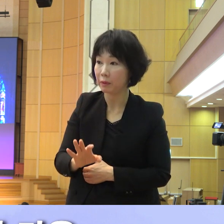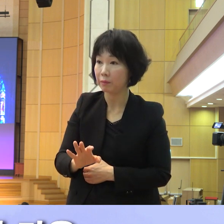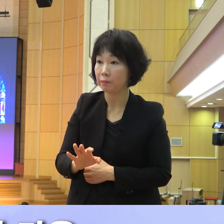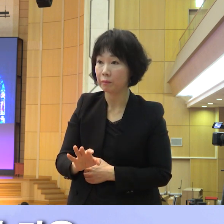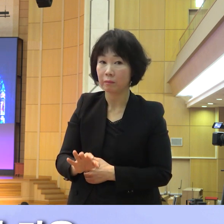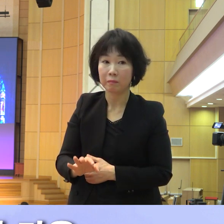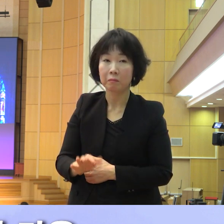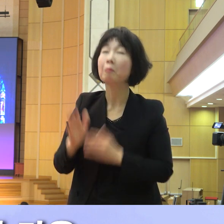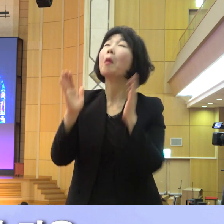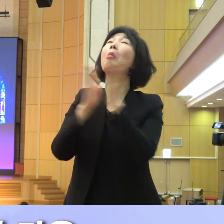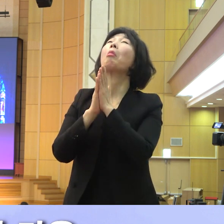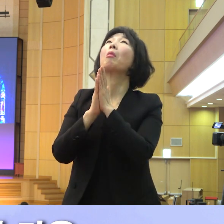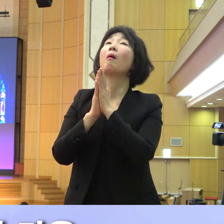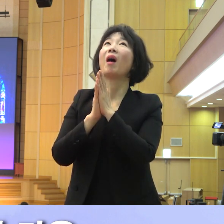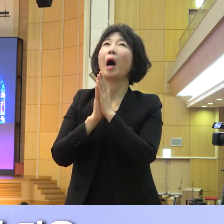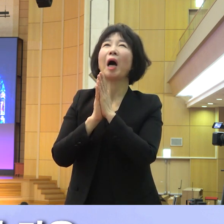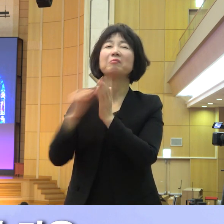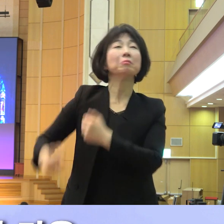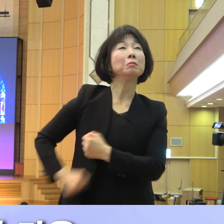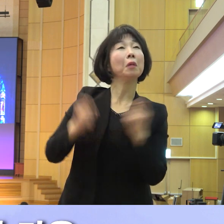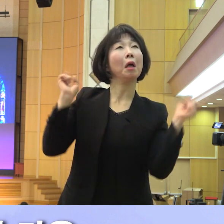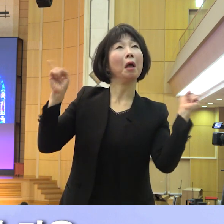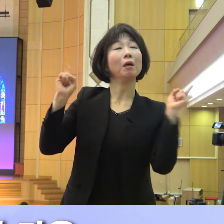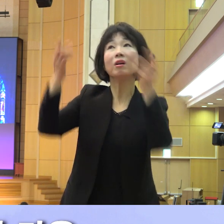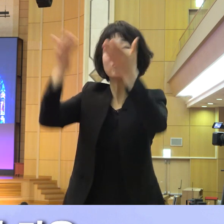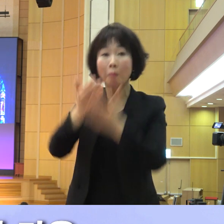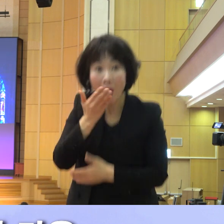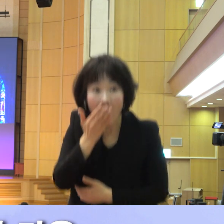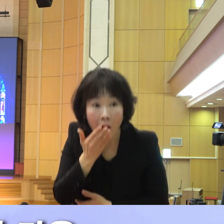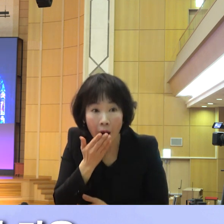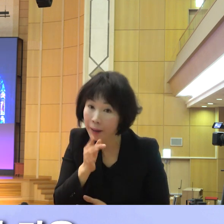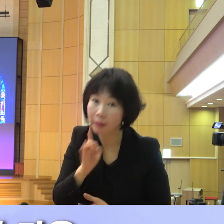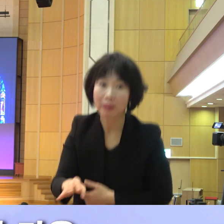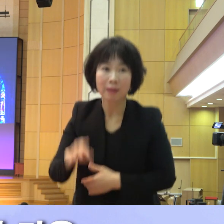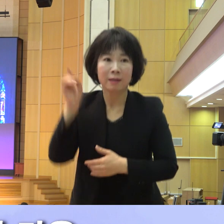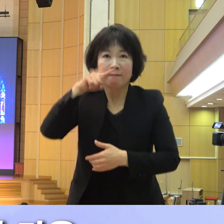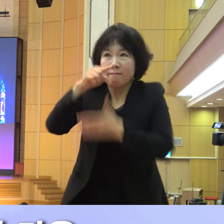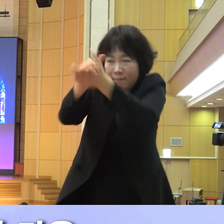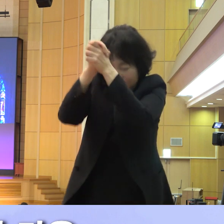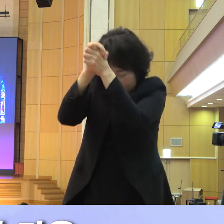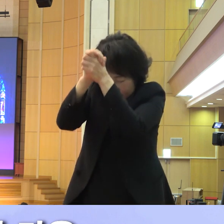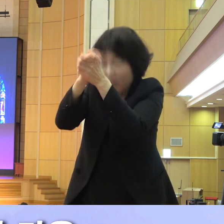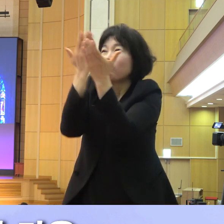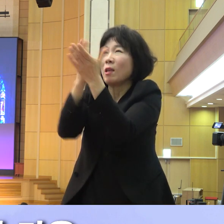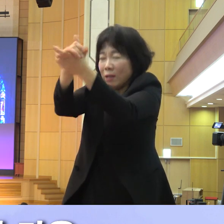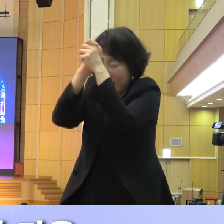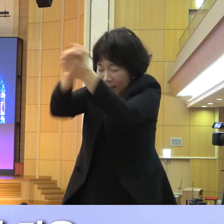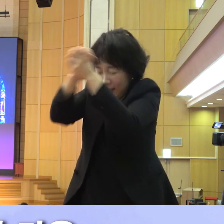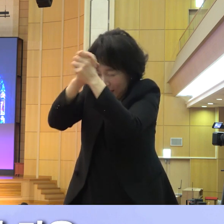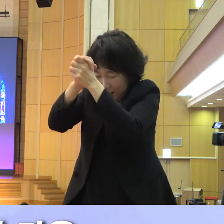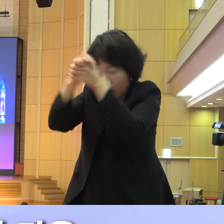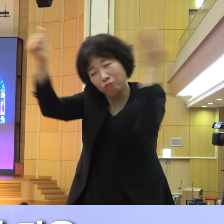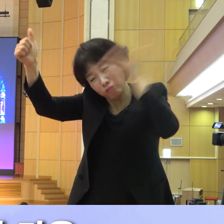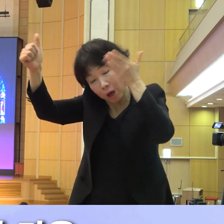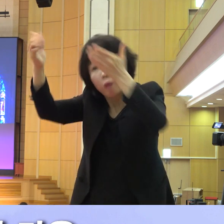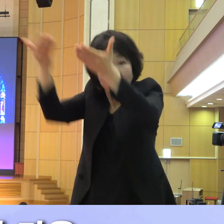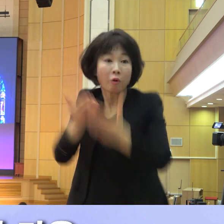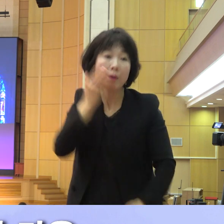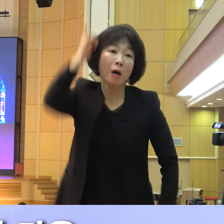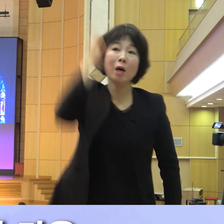구하지 않고 받는 법이 없어요. 내가 아무리 축복받을 수 있는 그런 삶을